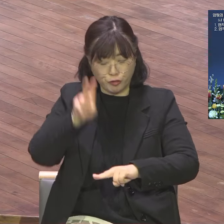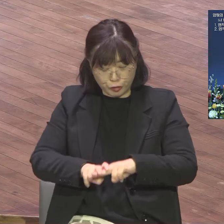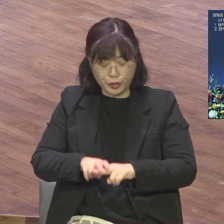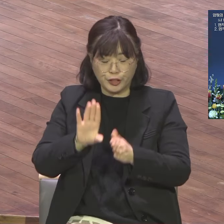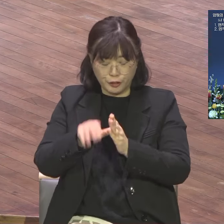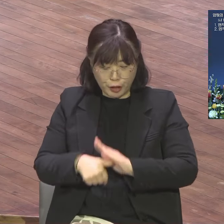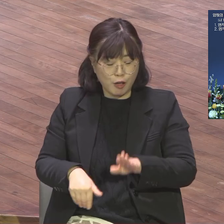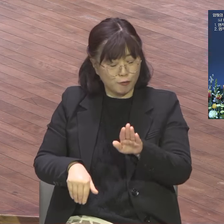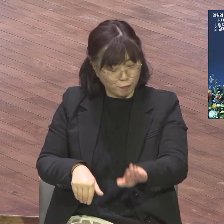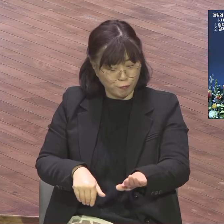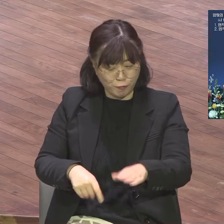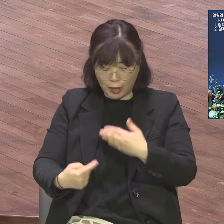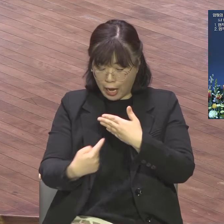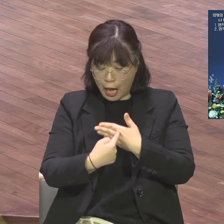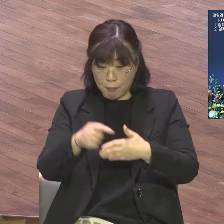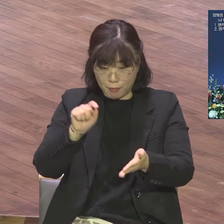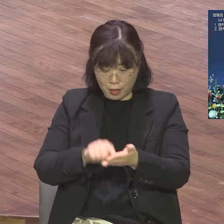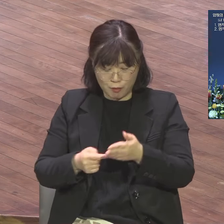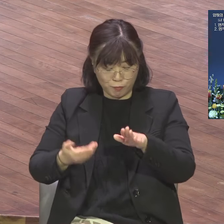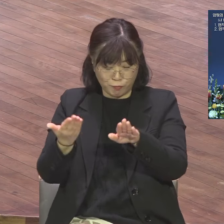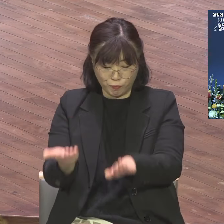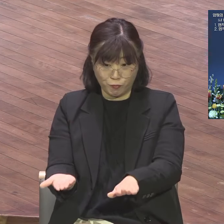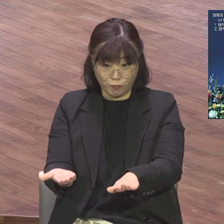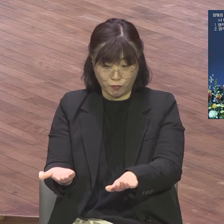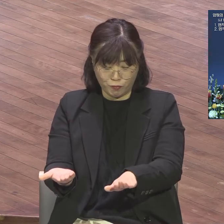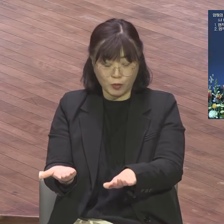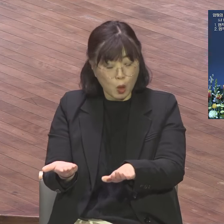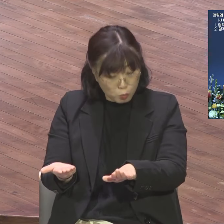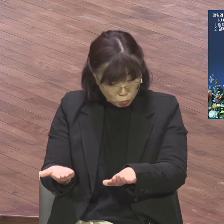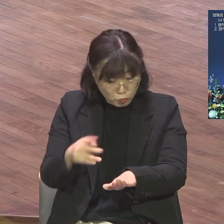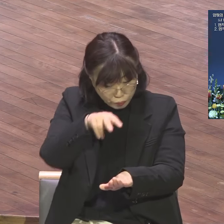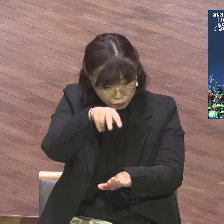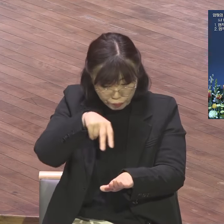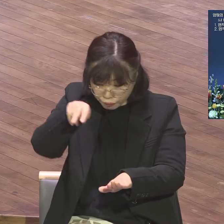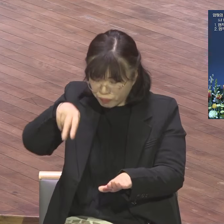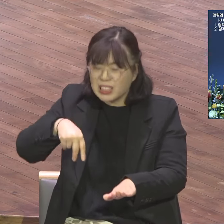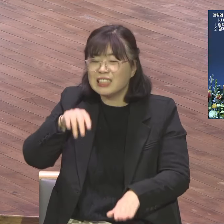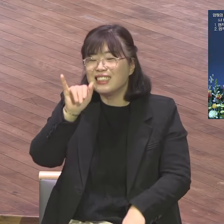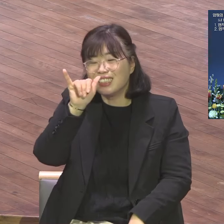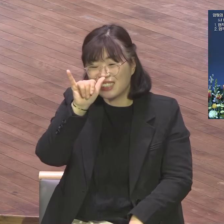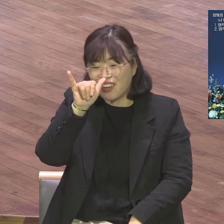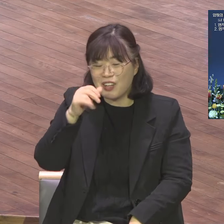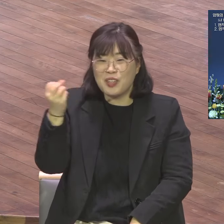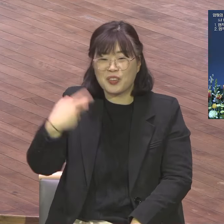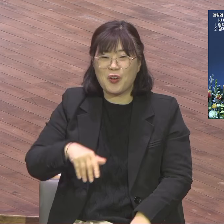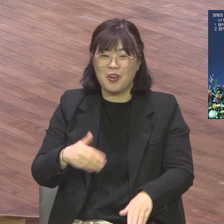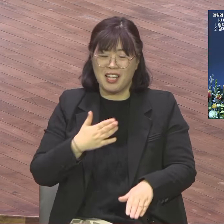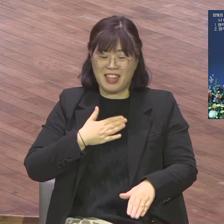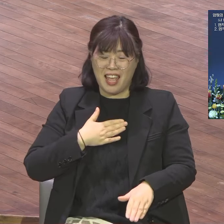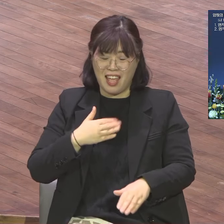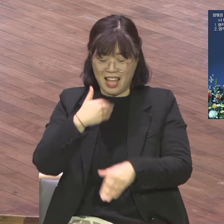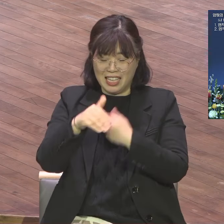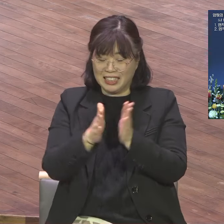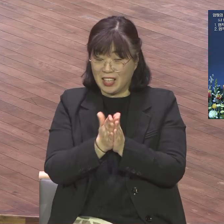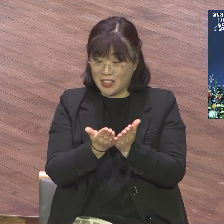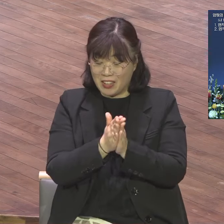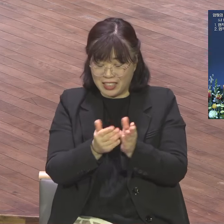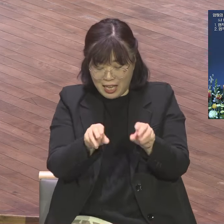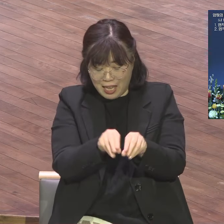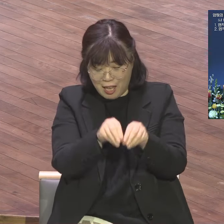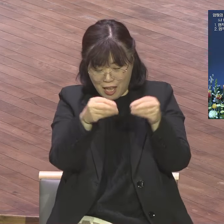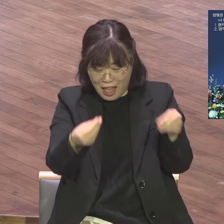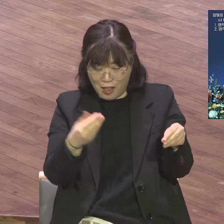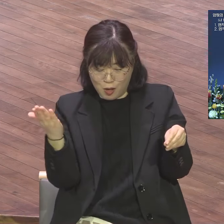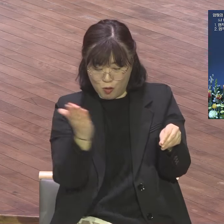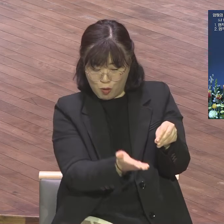보고 또 저는 몇개 있어요. 그럼 같이 가는 성경 쪽에 또이속이 여기도 있고 다 가지고 다니는